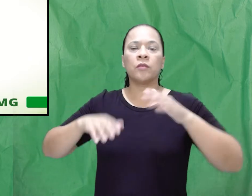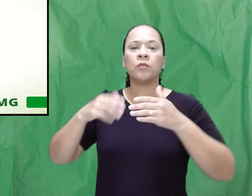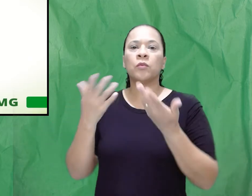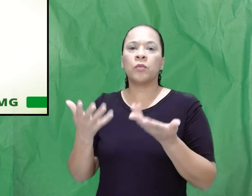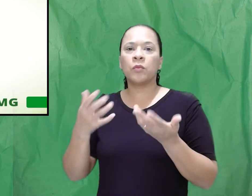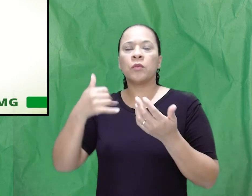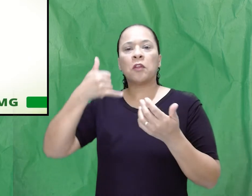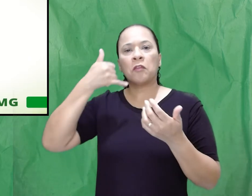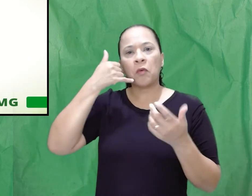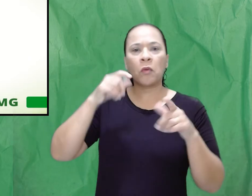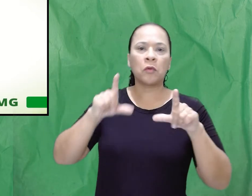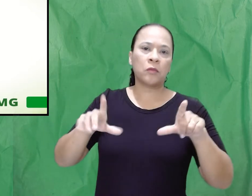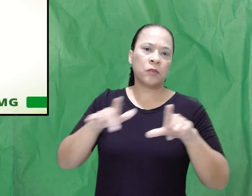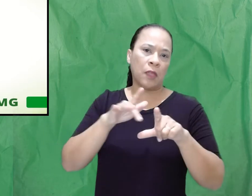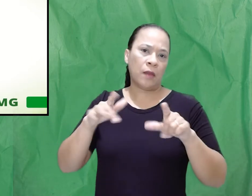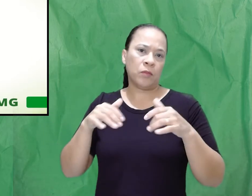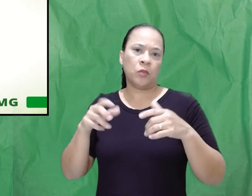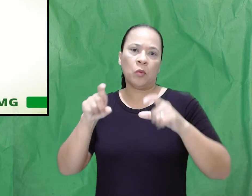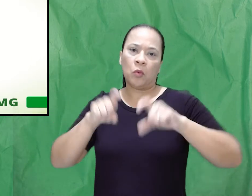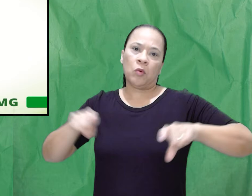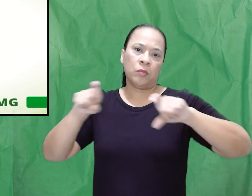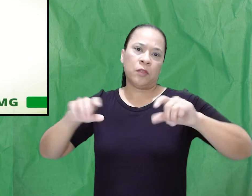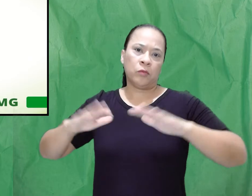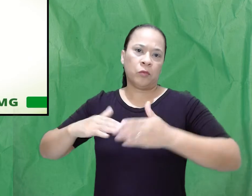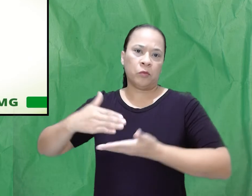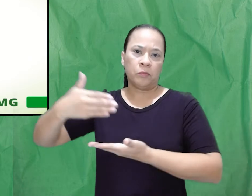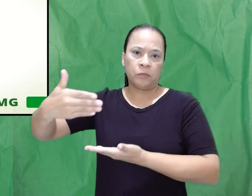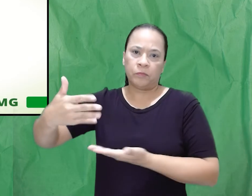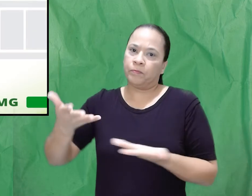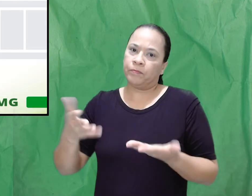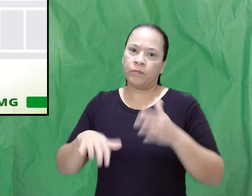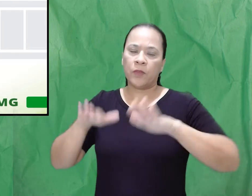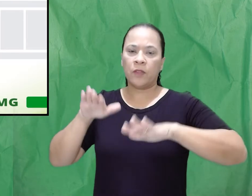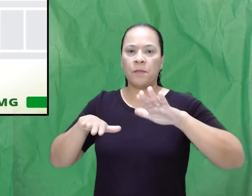tamanho da fonte do dispositivo.